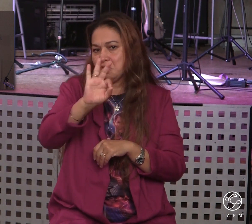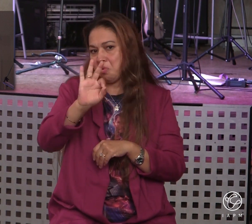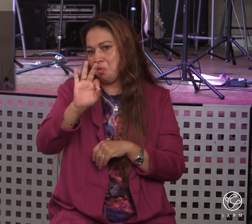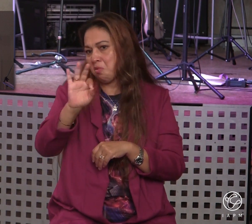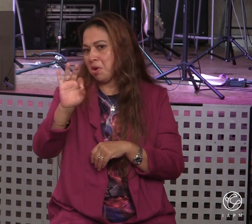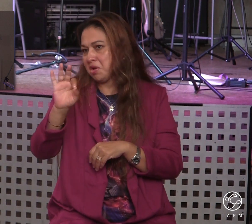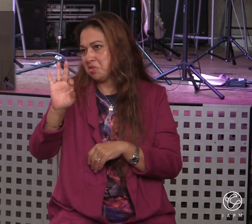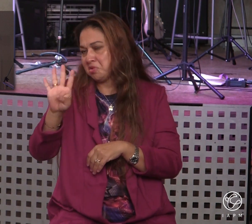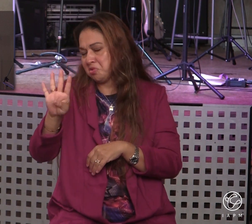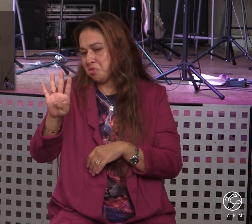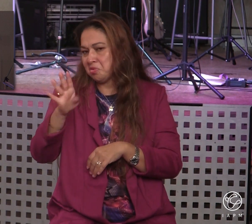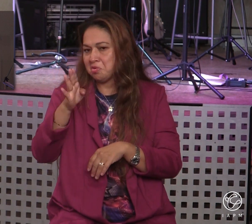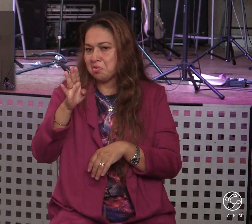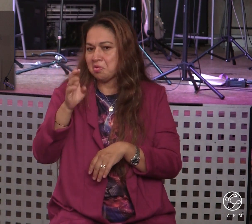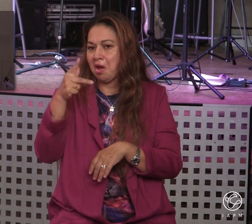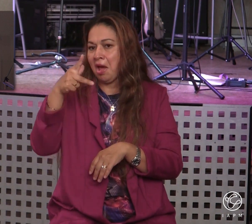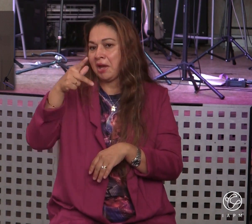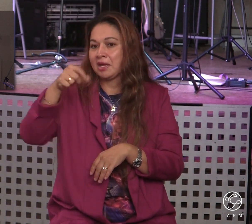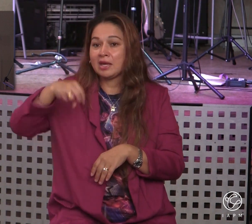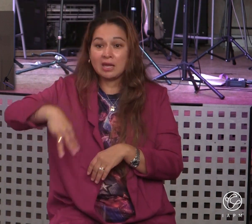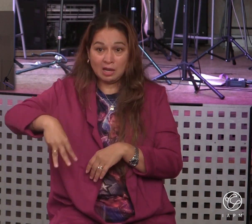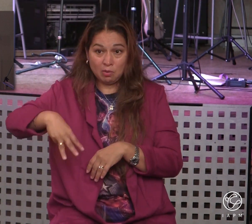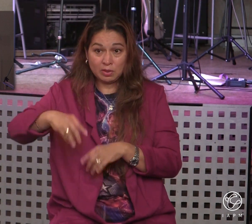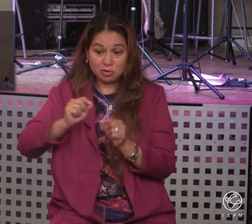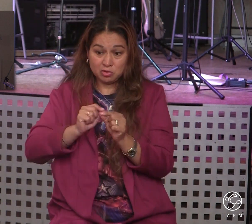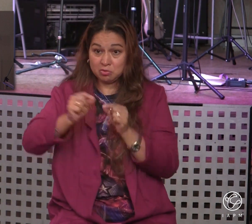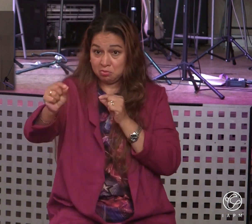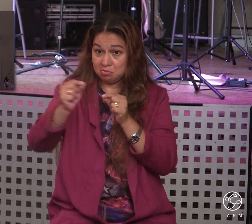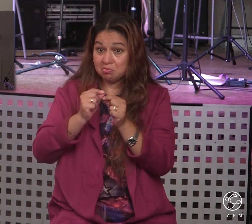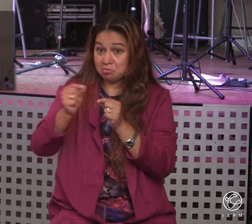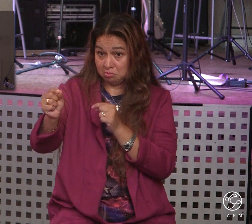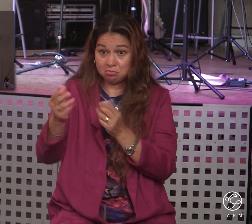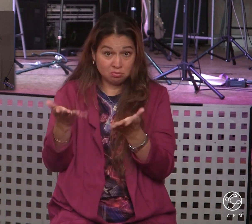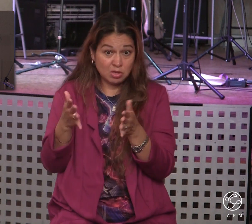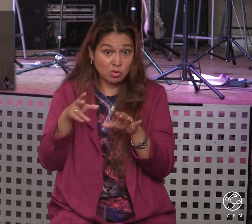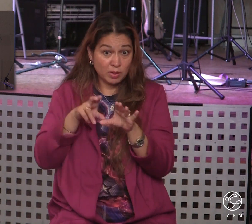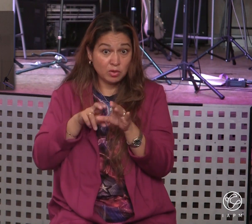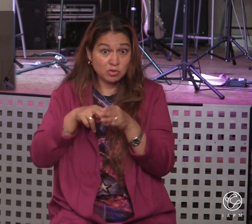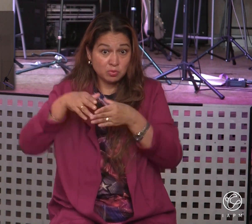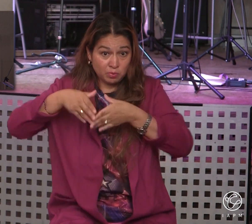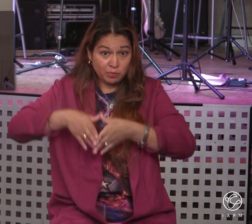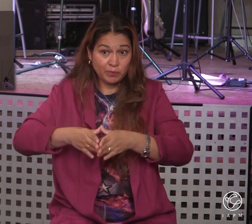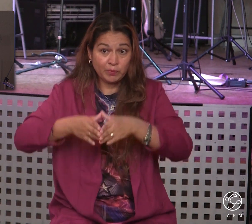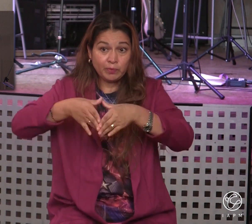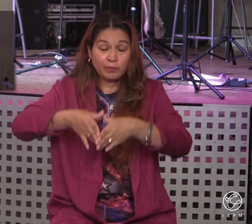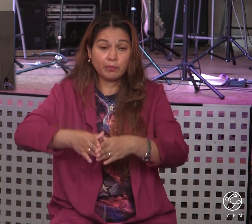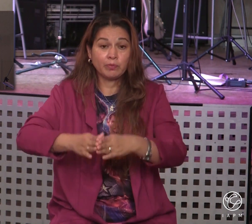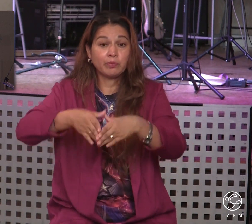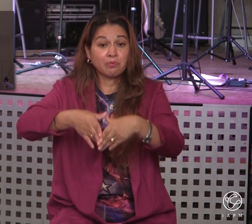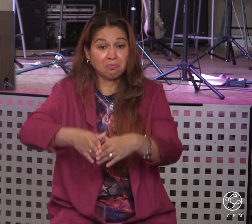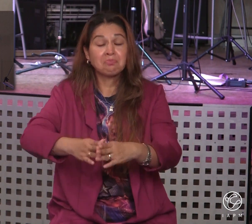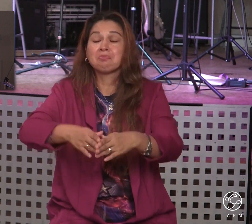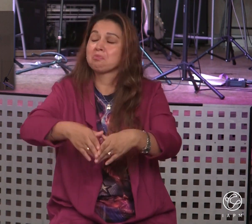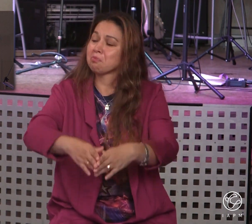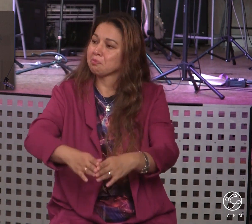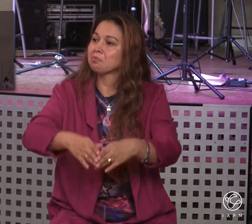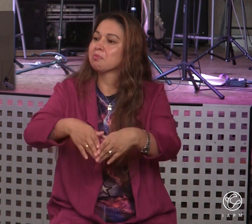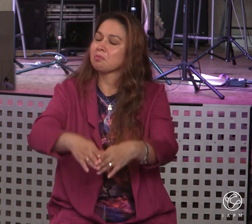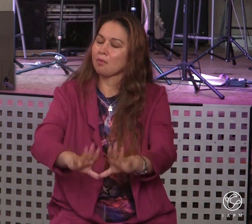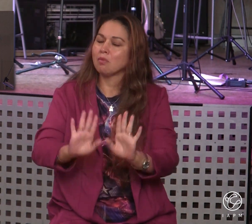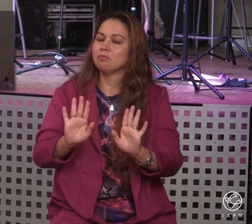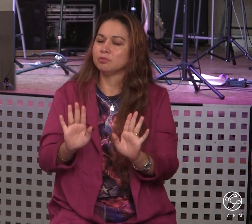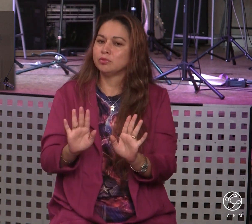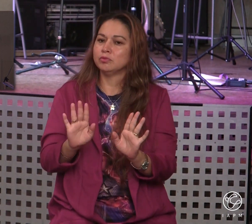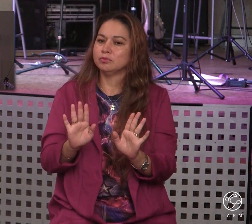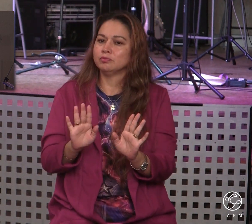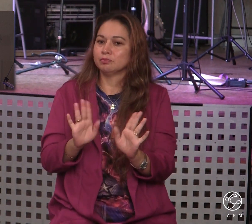Entre 4 y 5 kilómetros. Es decir, desesperante. Para gente que además sabía lo que estaba haciendo. Que no es que me meten a mí en